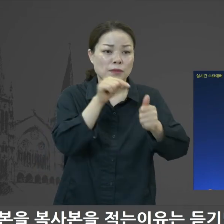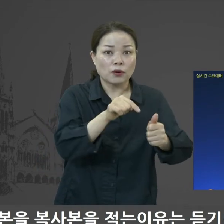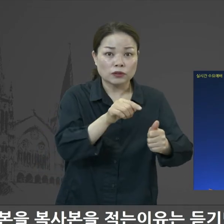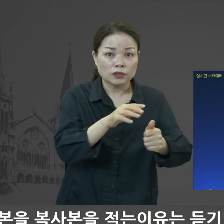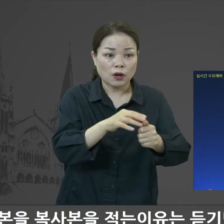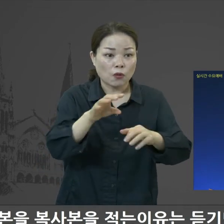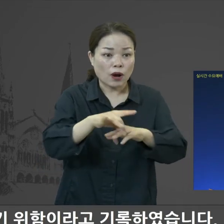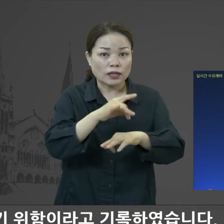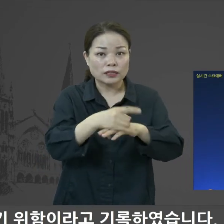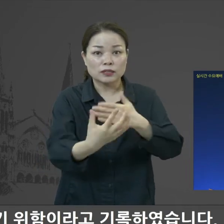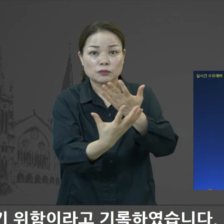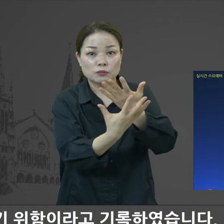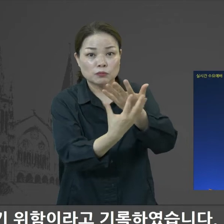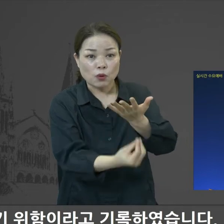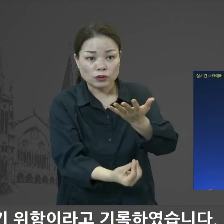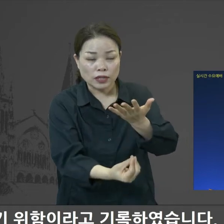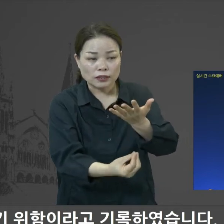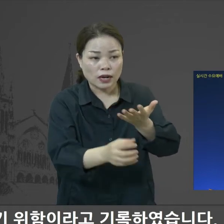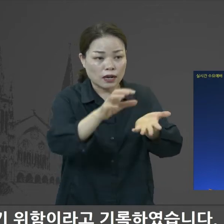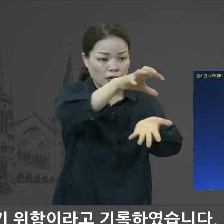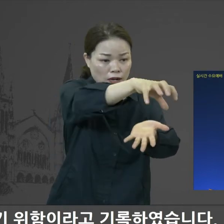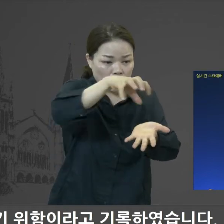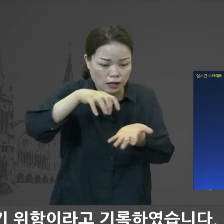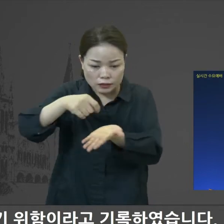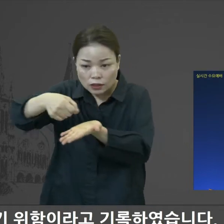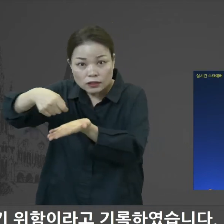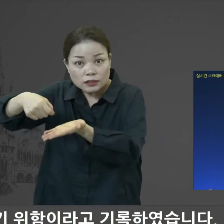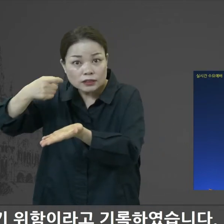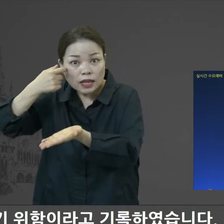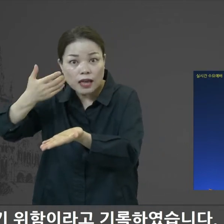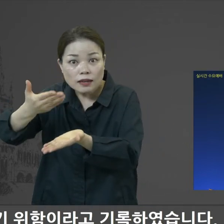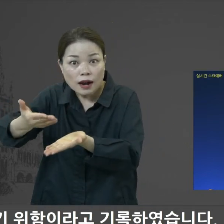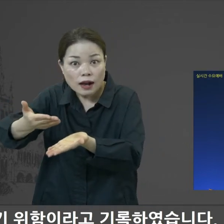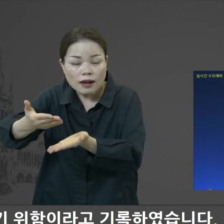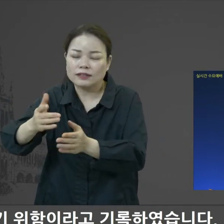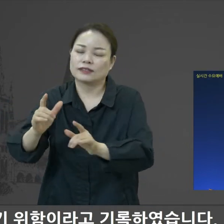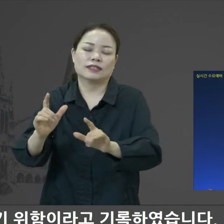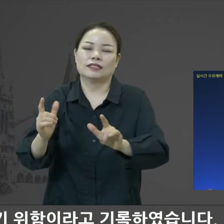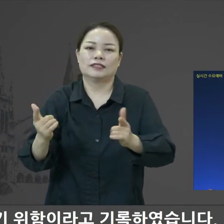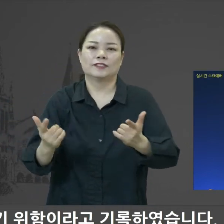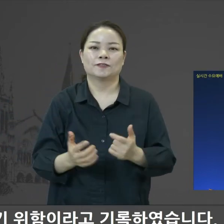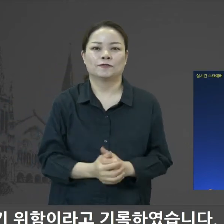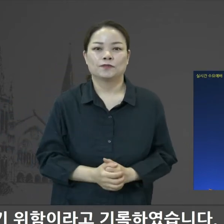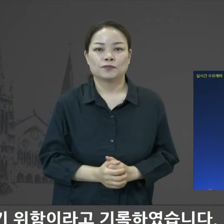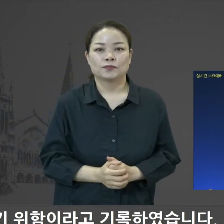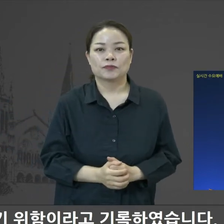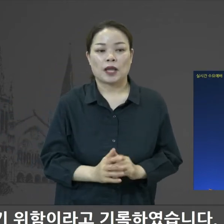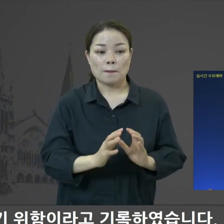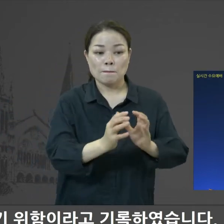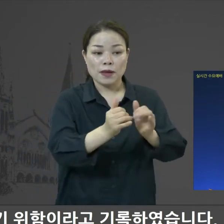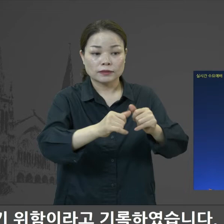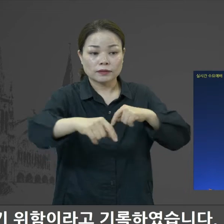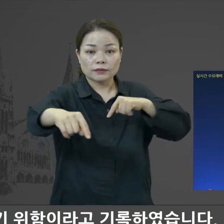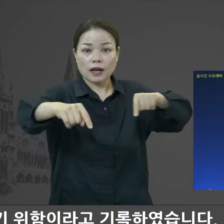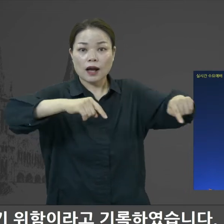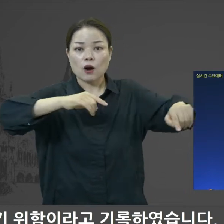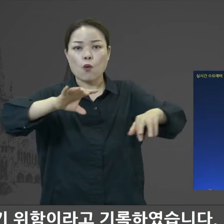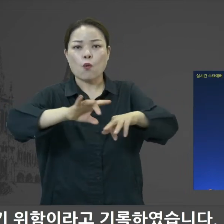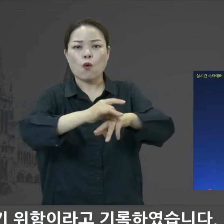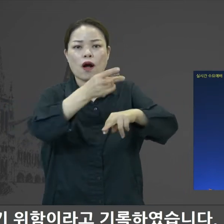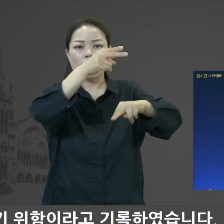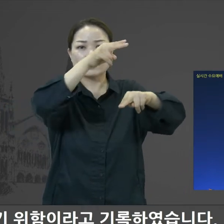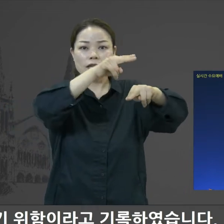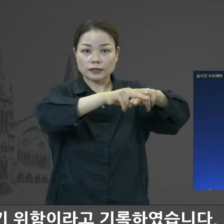그냥 복사해라, 필사해라 이런 뜻일까요? 그런 뜻 같지는 않습니다. 백성을 다스려야 되는 왕을